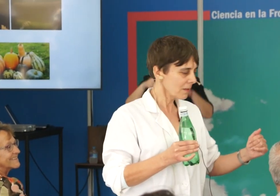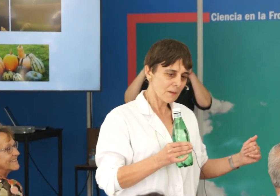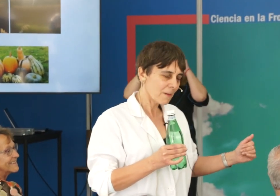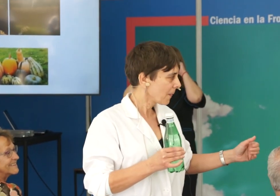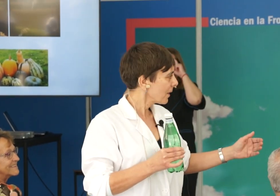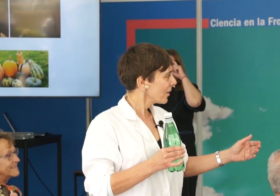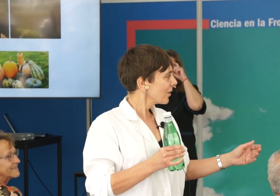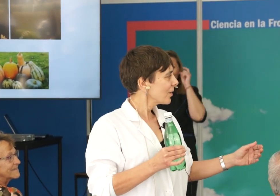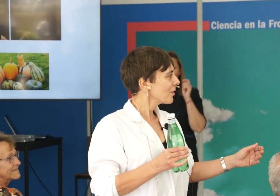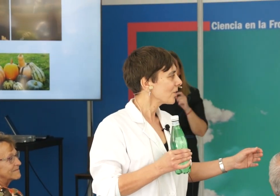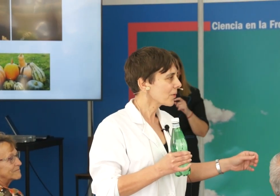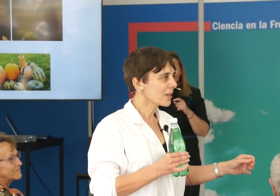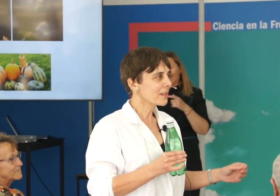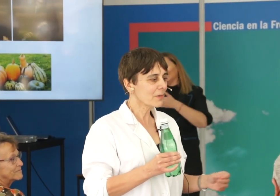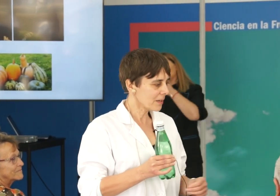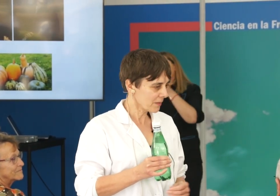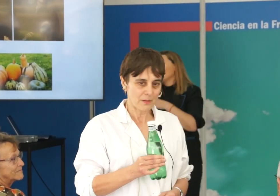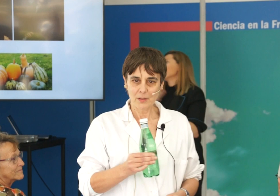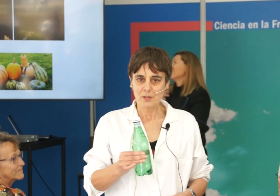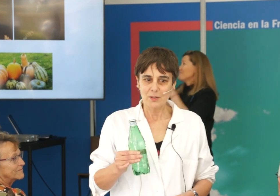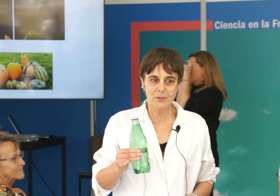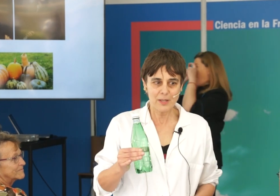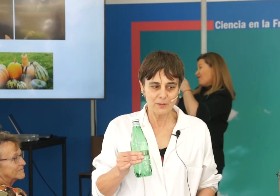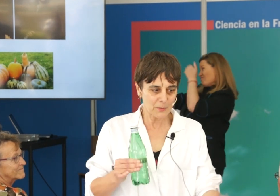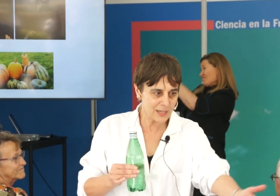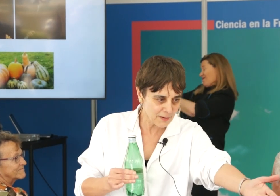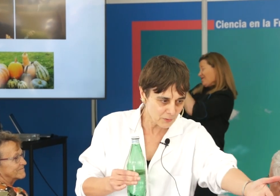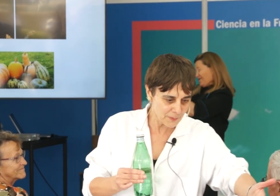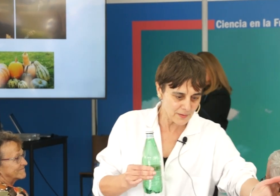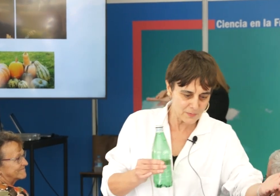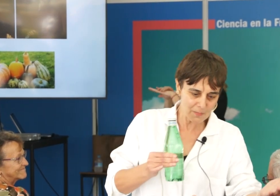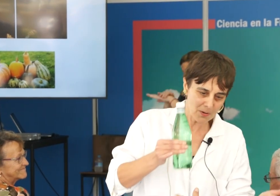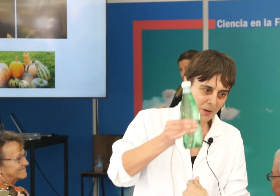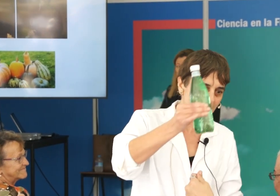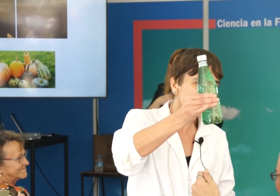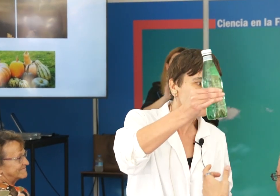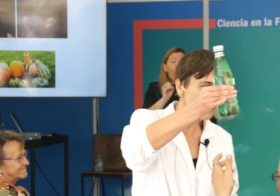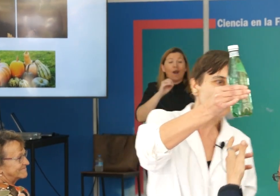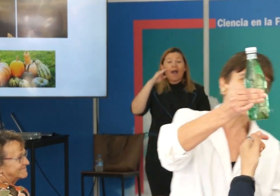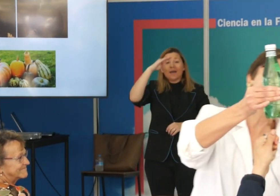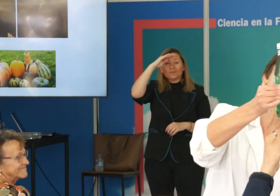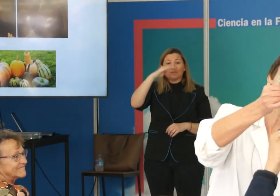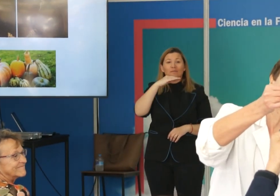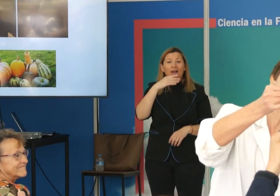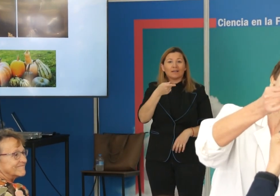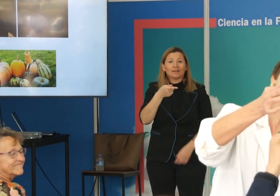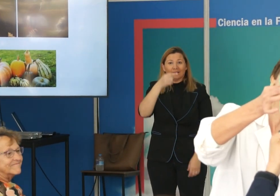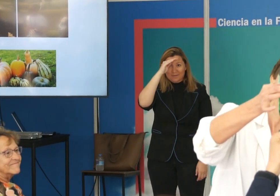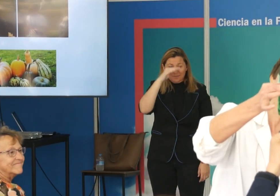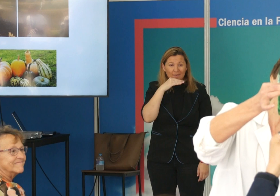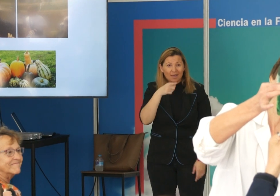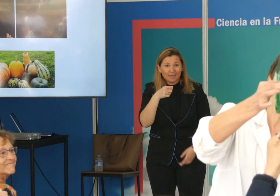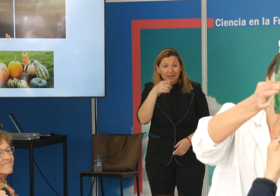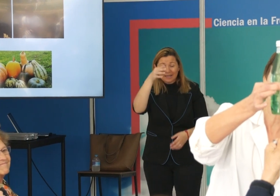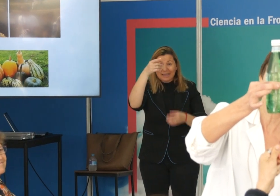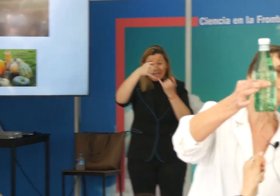favor? Es que son progresivas. ¿Son progresivas? No creo yo. ¿No ves? ¿Tienes la gafa de tu padre mismo? ¿O ves? ¿Tira del hilito? ¿Lo tienes ya pillado?